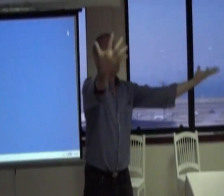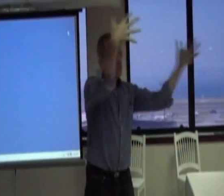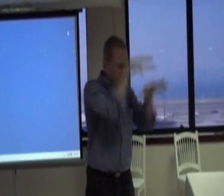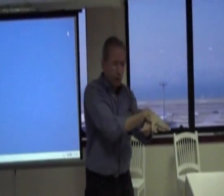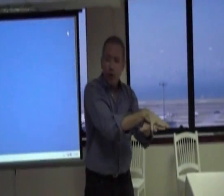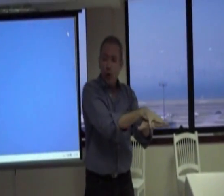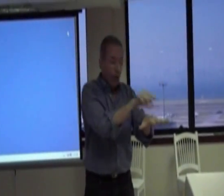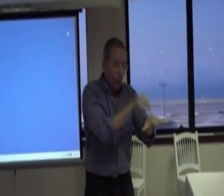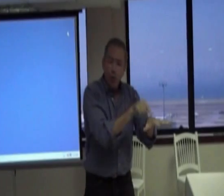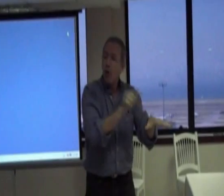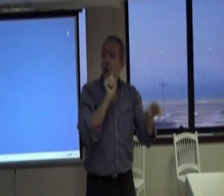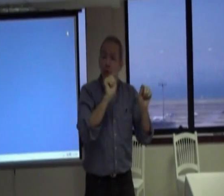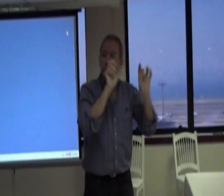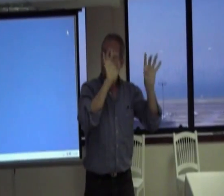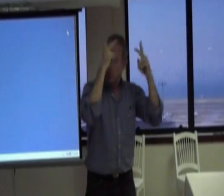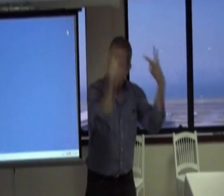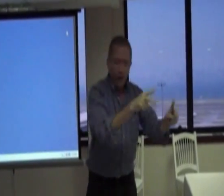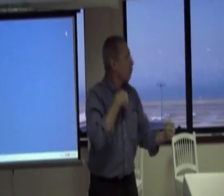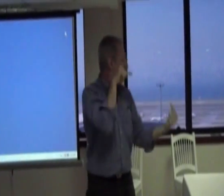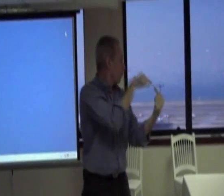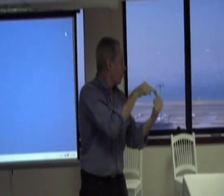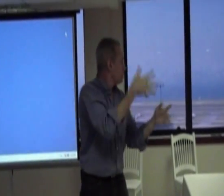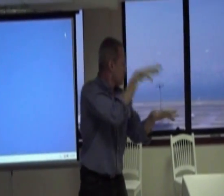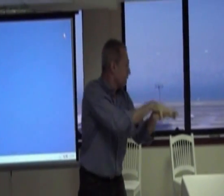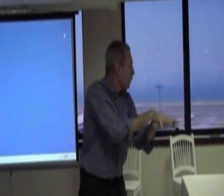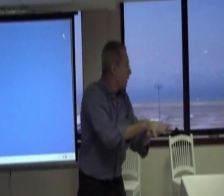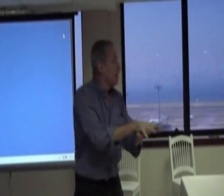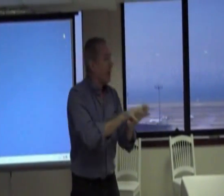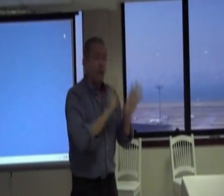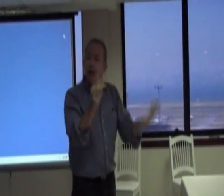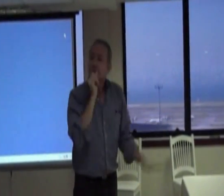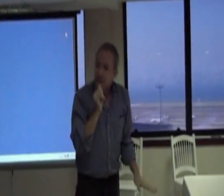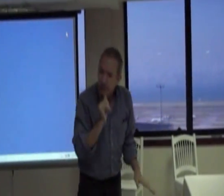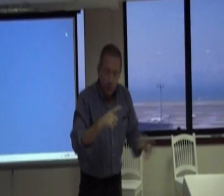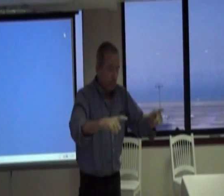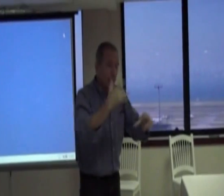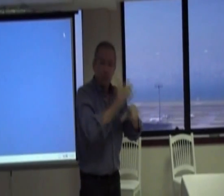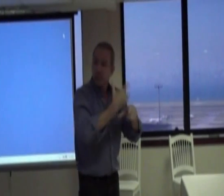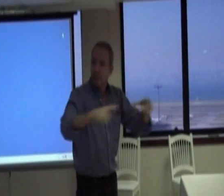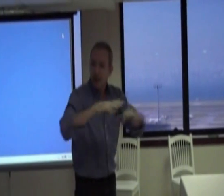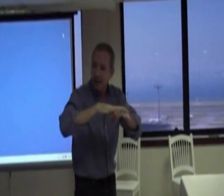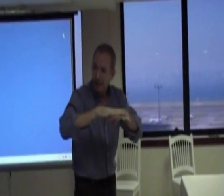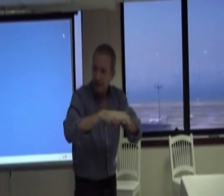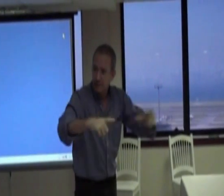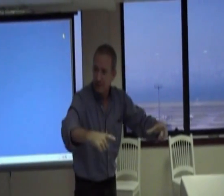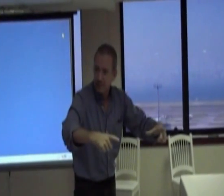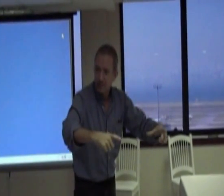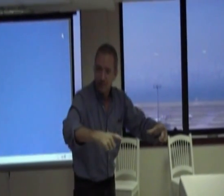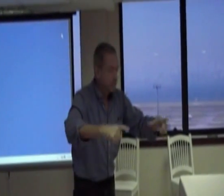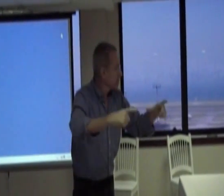vezes ela é taxada, é muitas vezes estigmatizada e é colocada para fora naturalmente. Isso nós vemos no contexto inclusivo. Mas quando a gente vai pegar, por